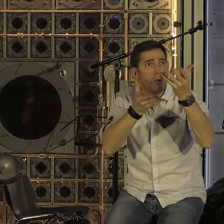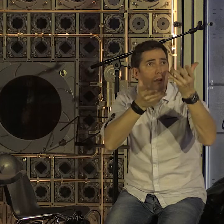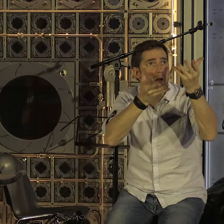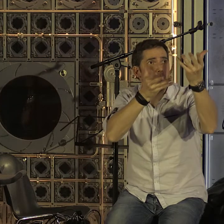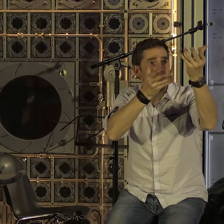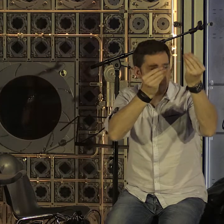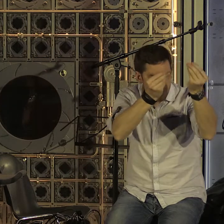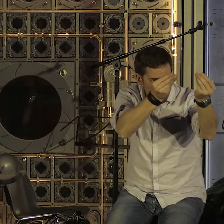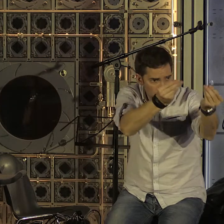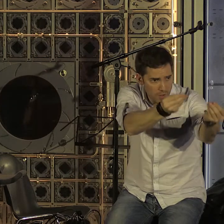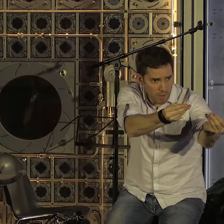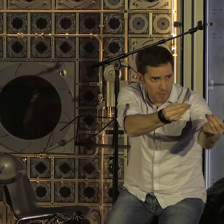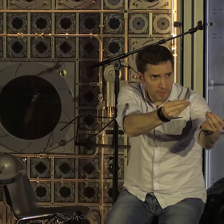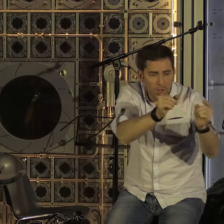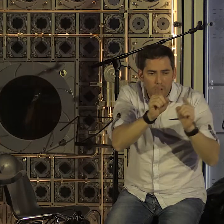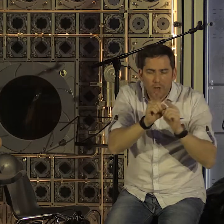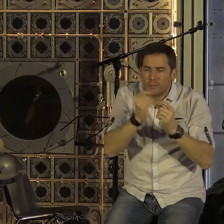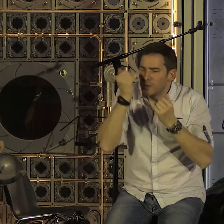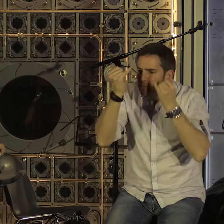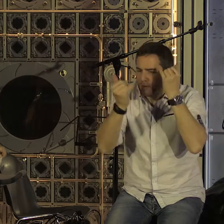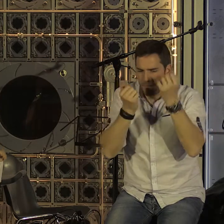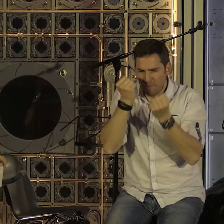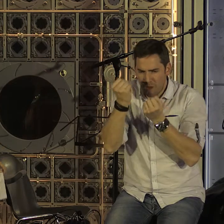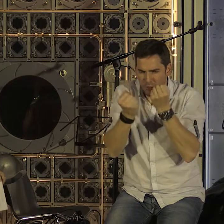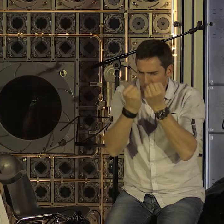comme une voiture en lobant